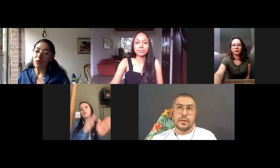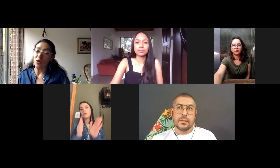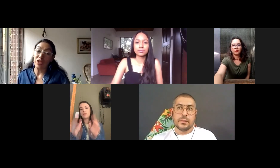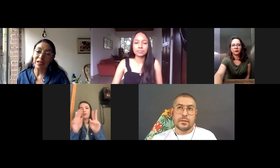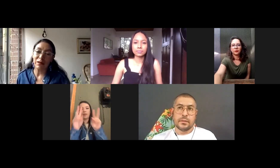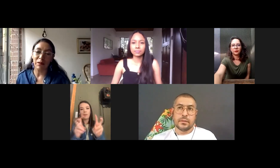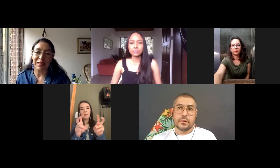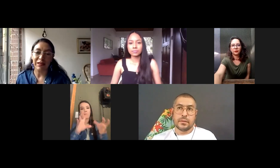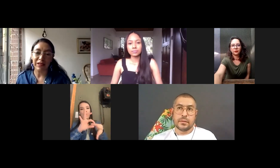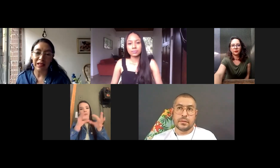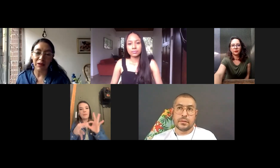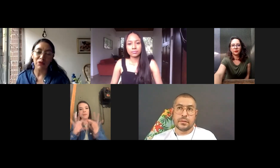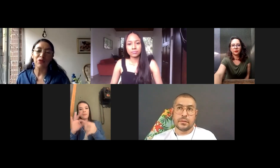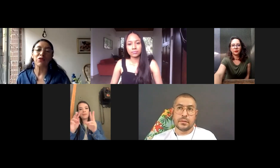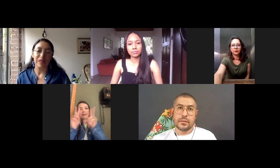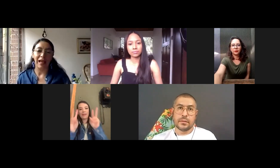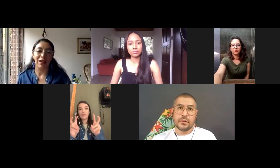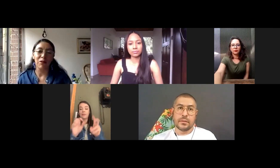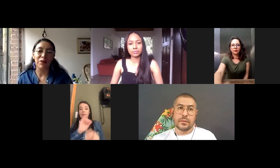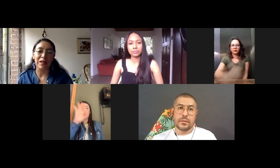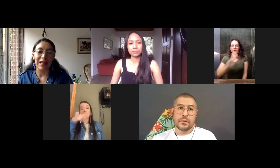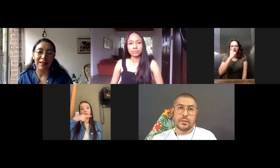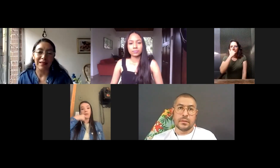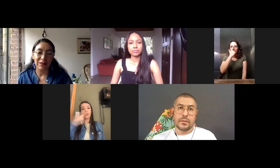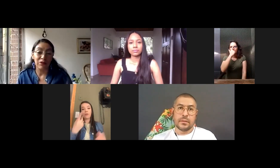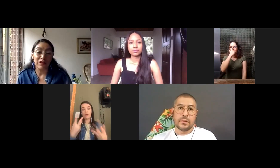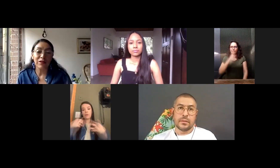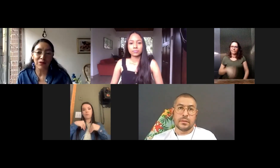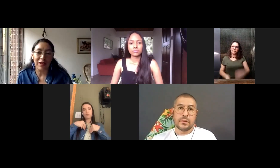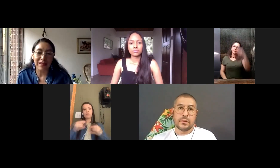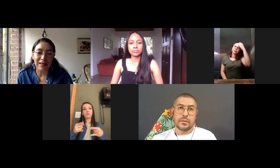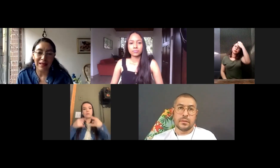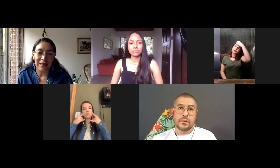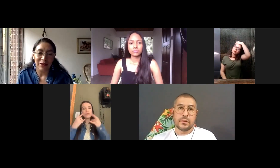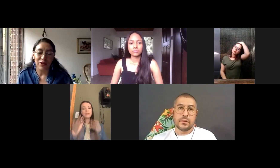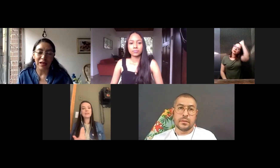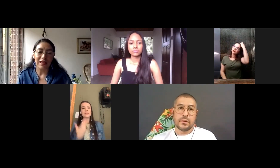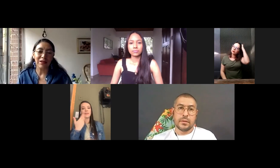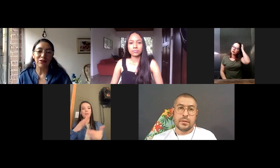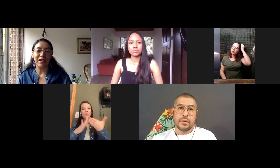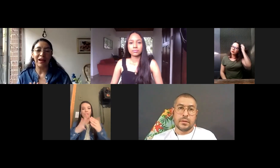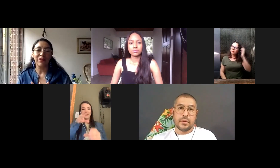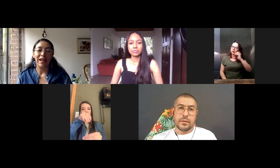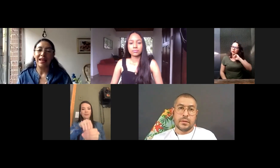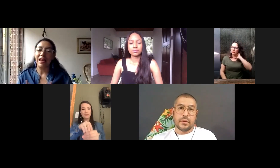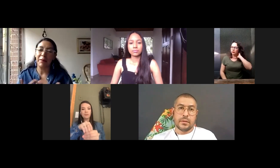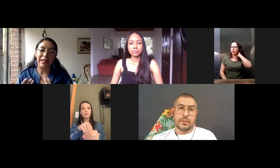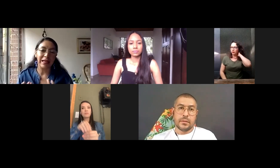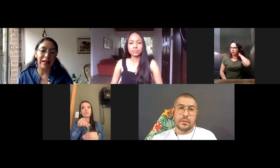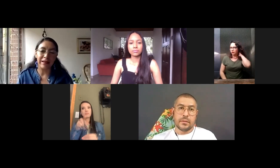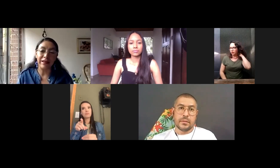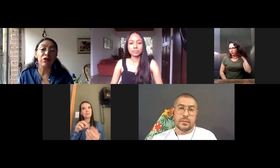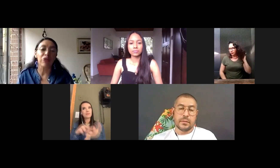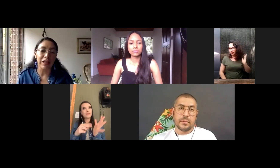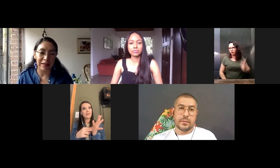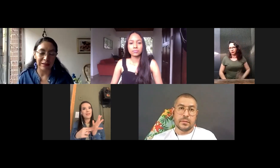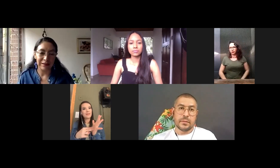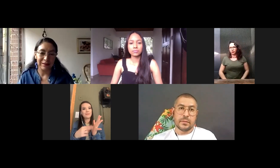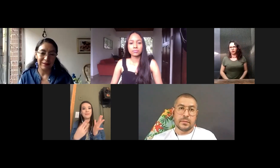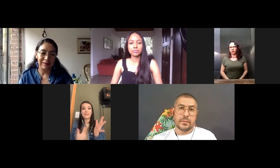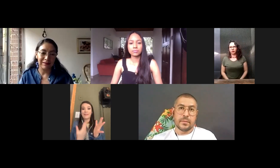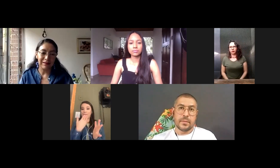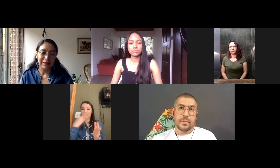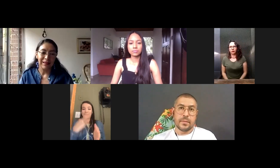hace muchísimo más efectivo si uno está en comunidad. Entonces, ustedes encontraron la manera idónea,